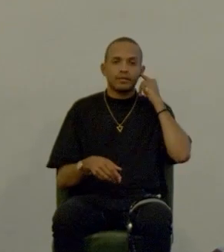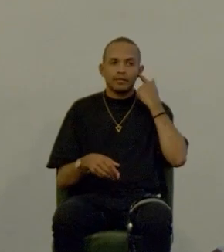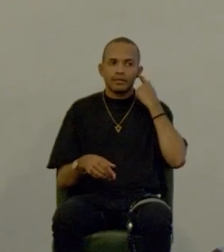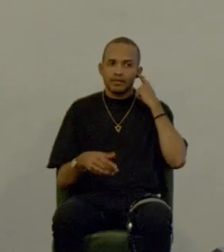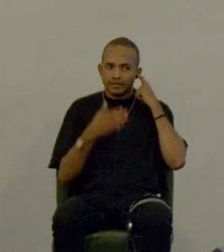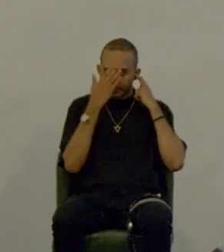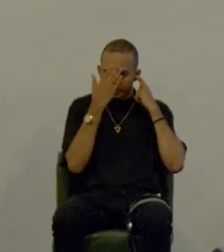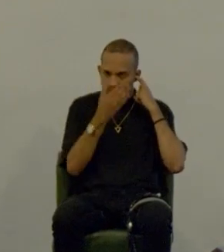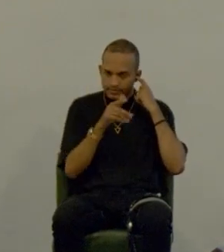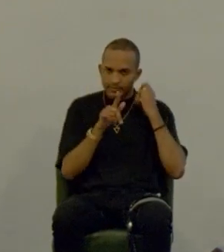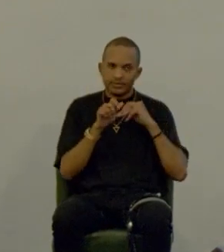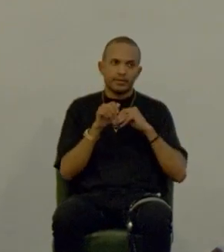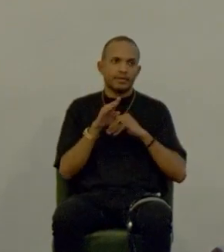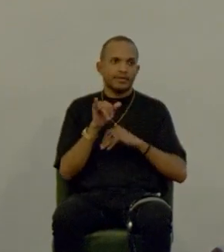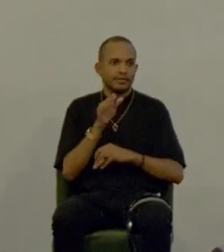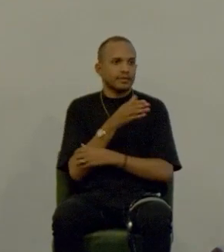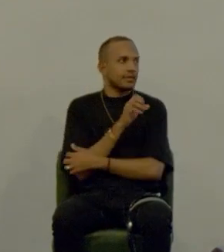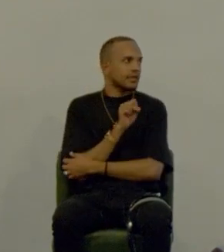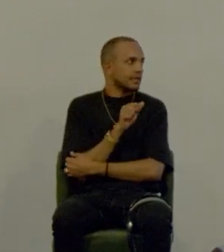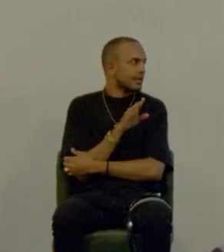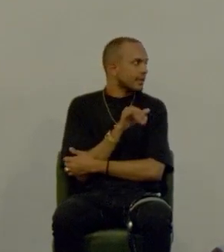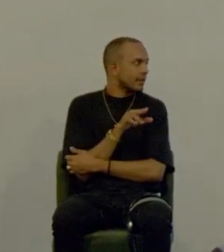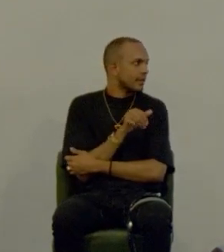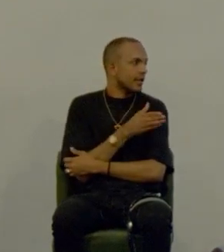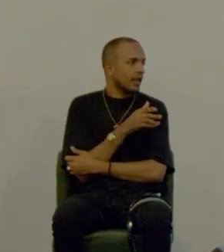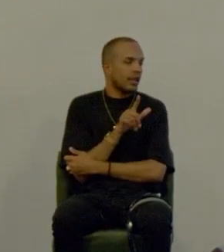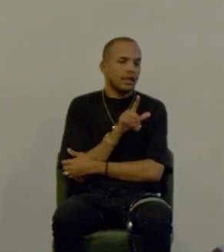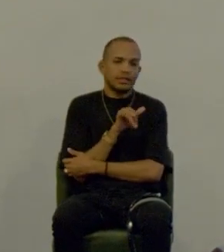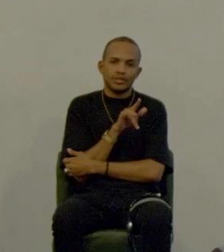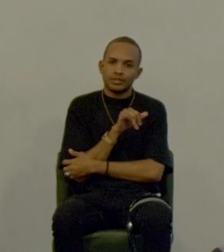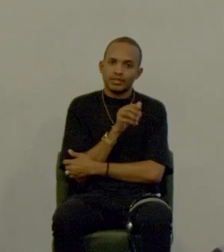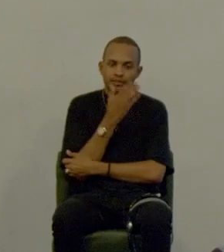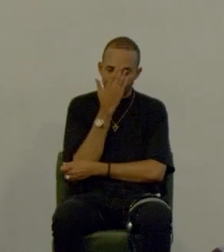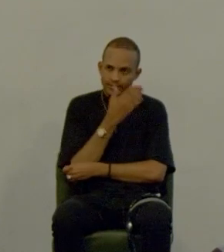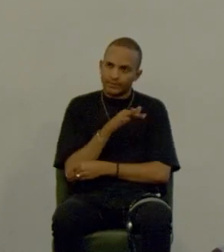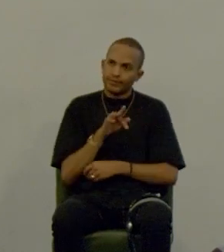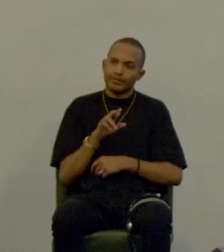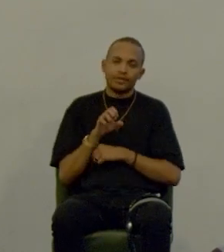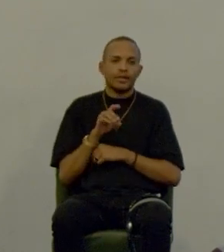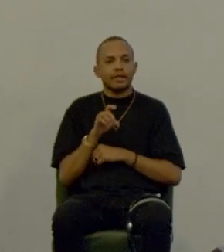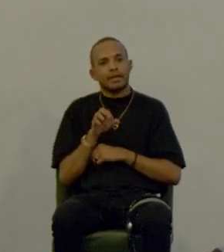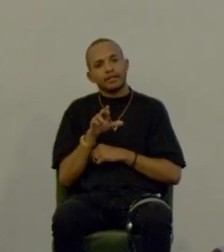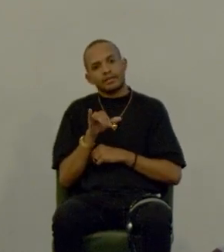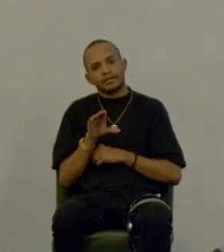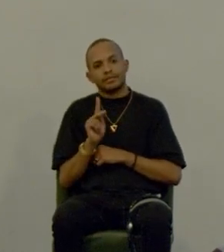Obrigado, Gabi. Obrigado, Sabrina. Obrigado, Lígia. E obrigado, Frederico, também, pela oportunidade de estar